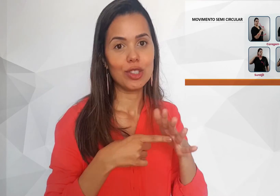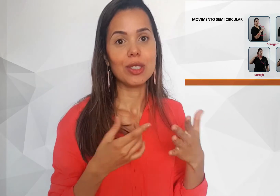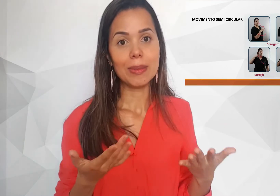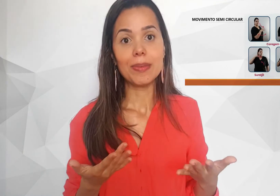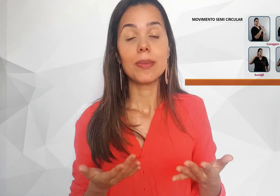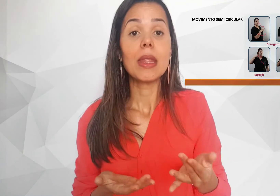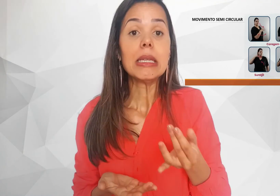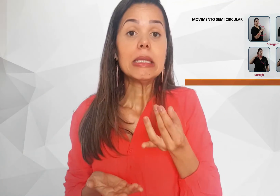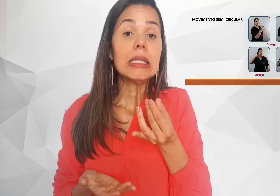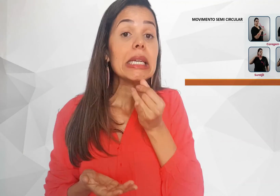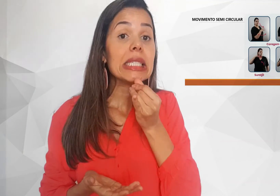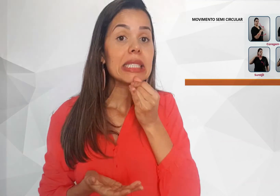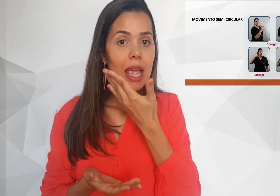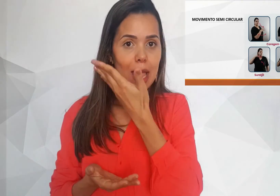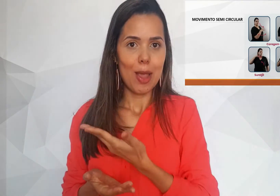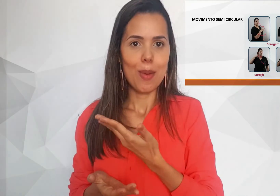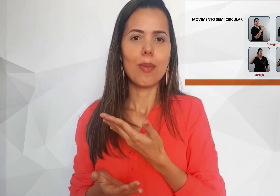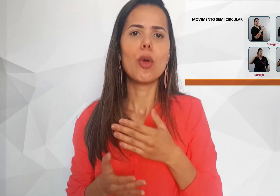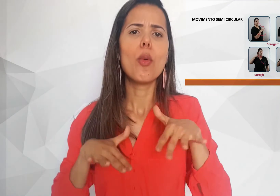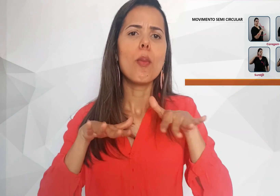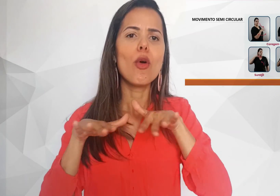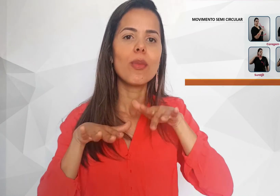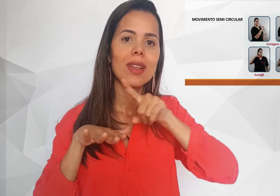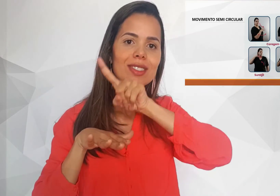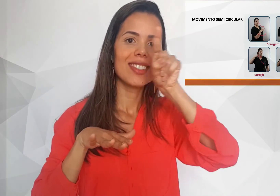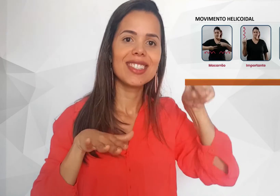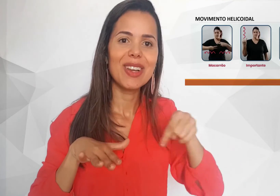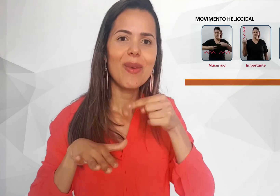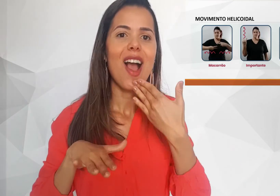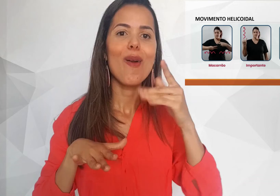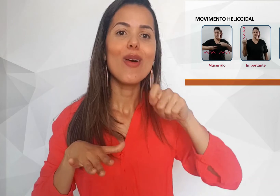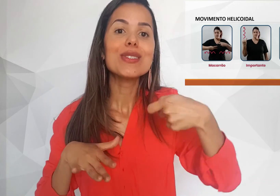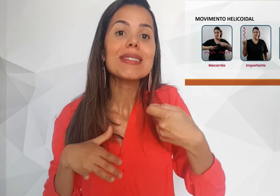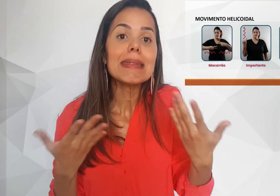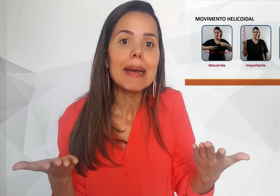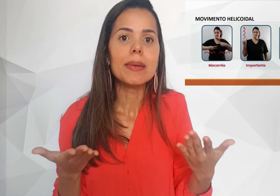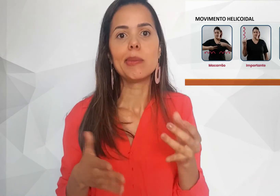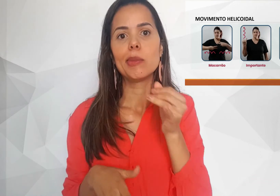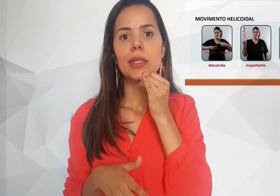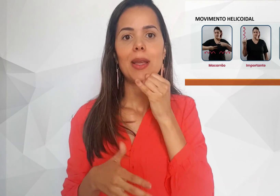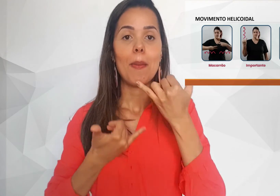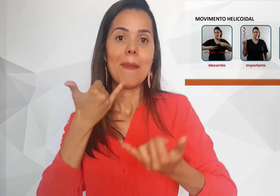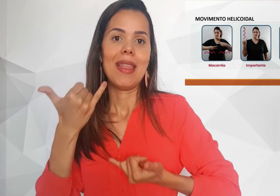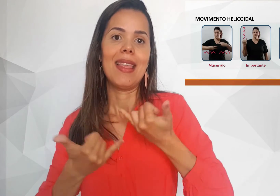Então, aqui eu exemplifico para vocês, né? Então, movimento circular, ele está presente em sinais como,